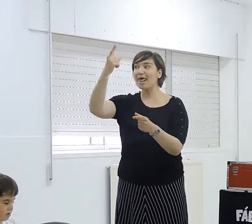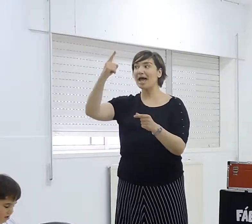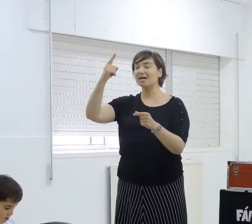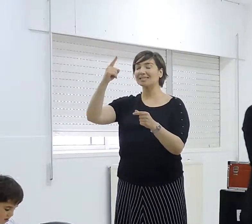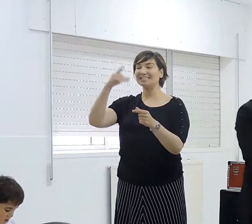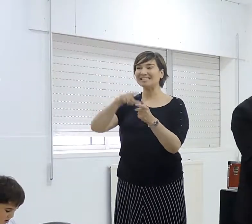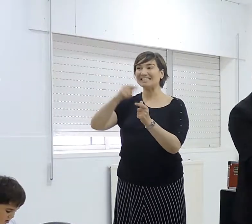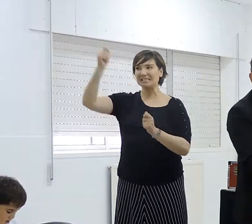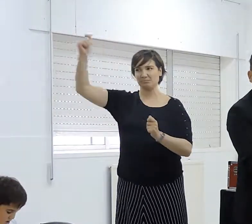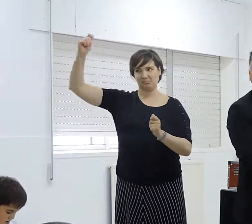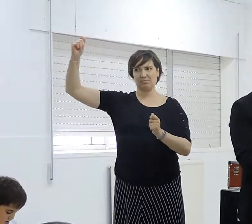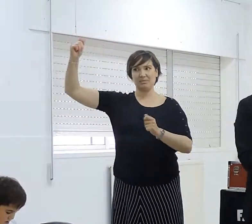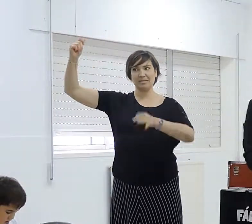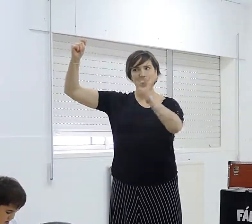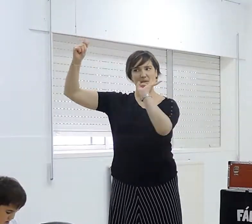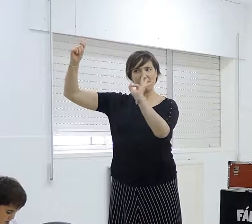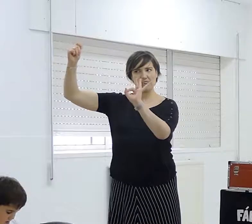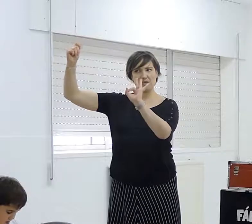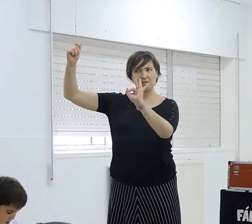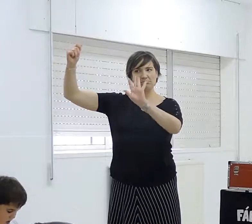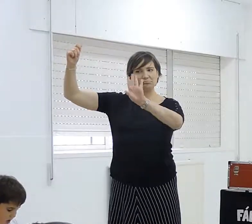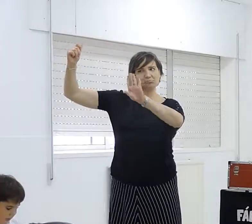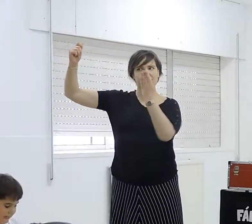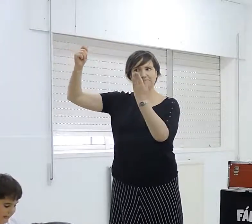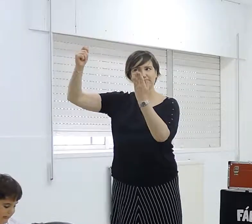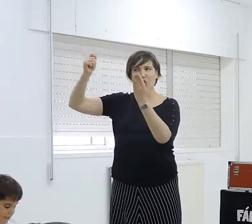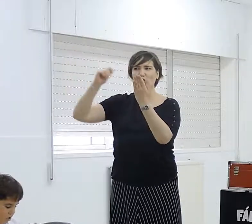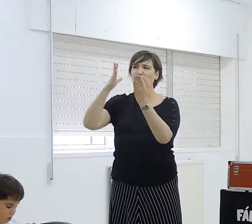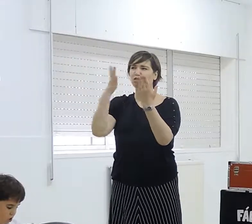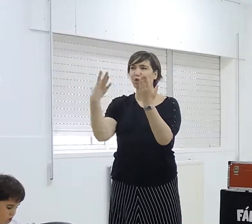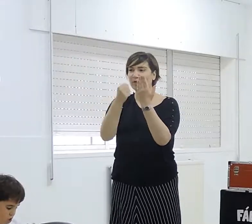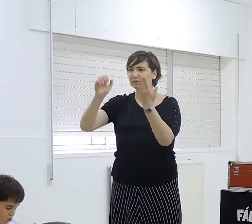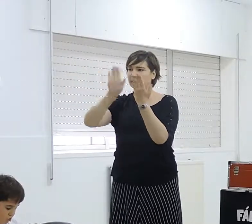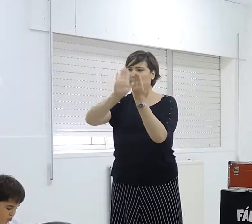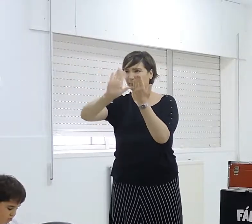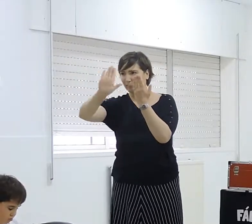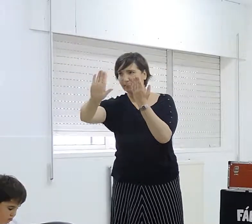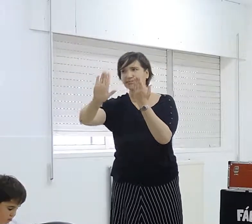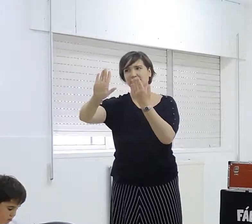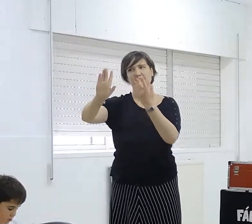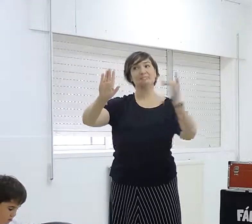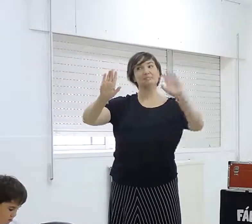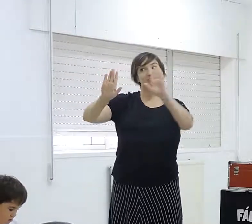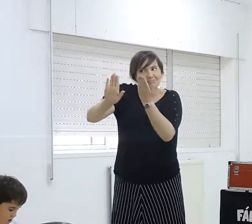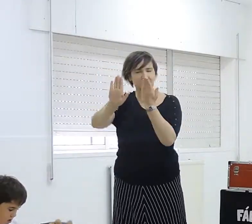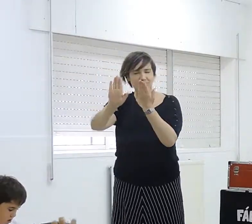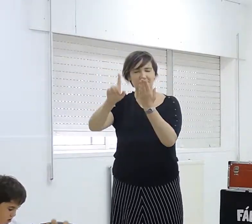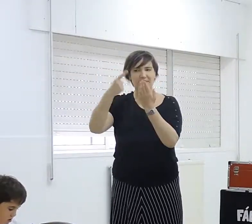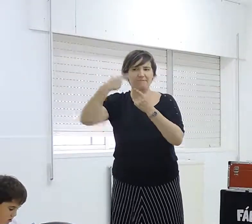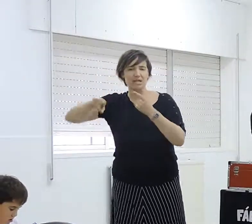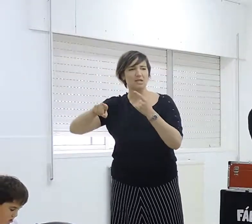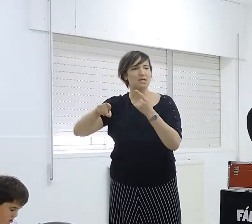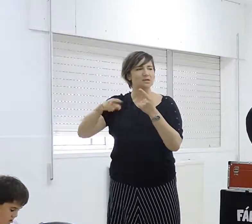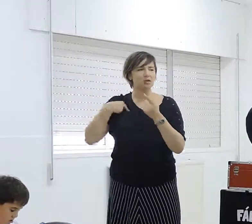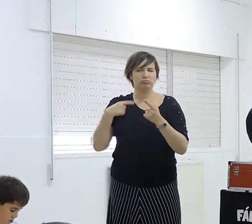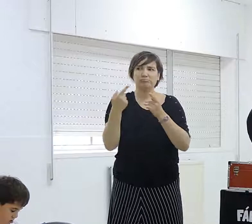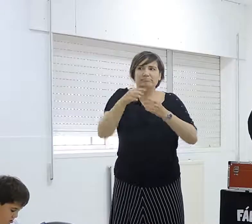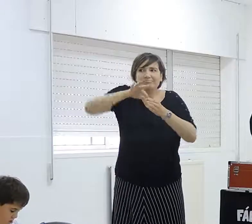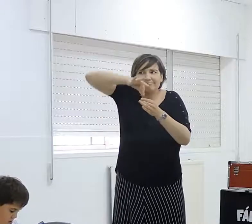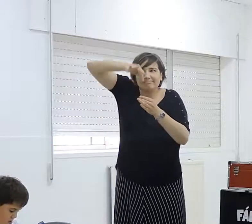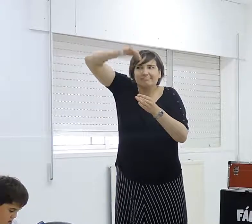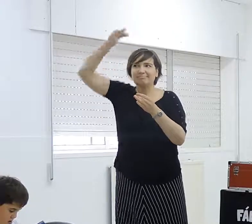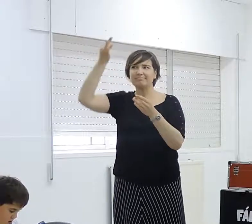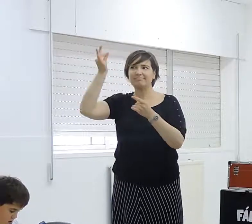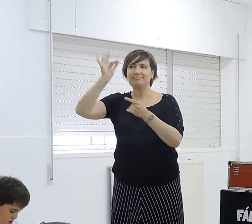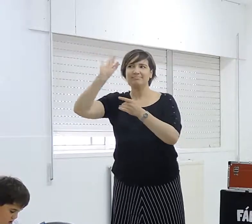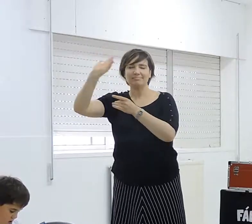carta y solo una carta dada la vuelta. Está al revés que las demás, ¿vale? Voy a sacarla y la vais a ver muy